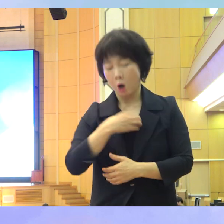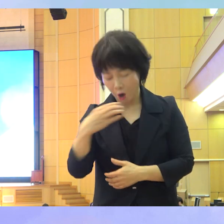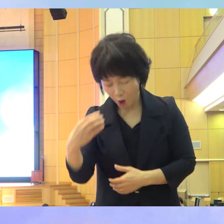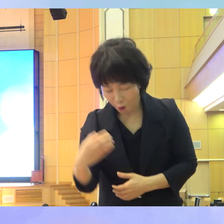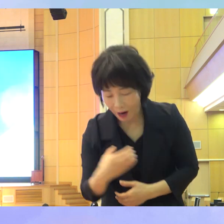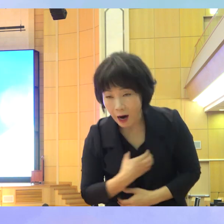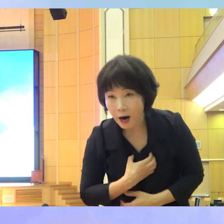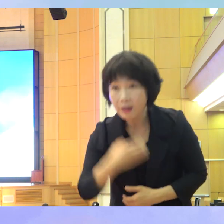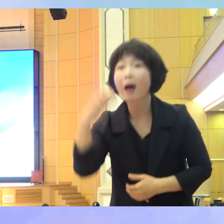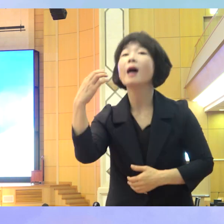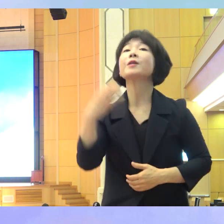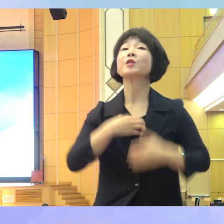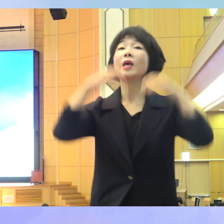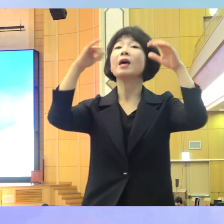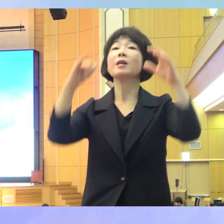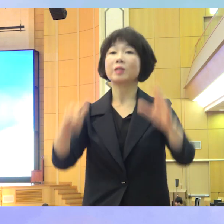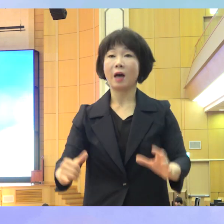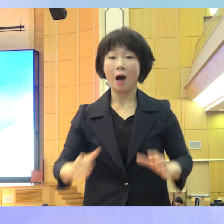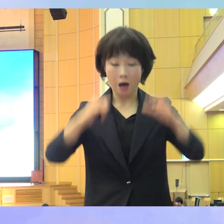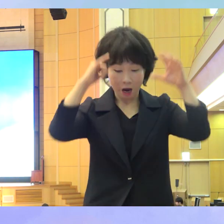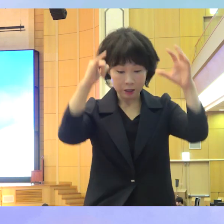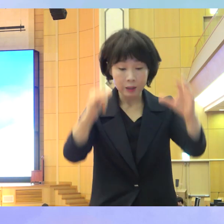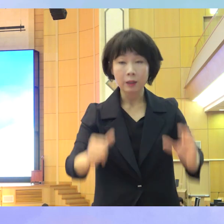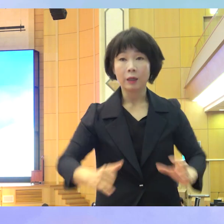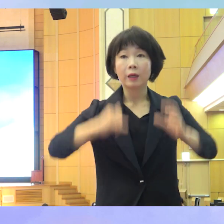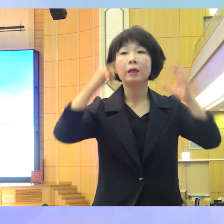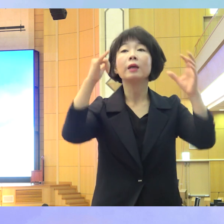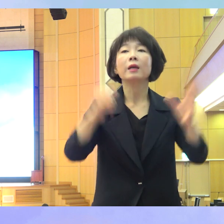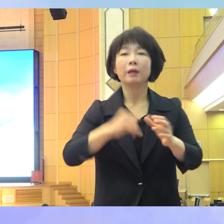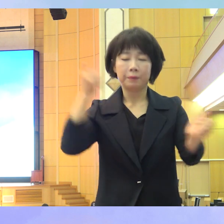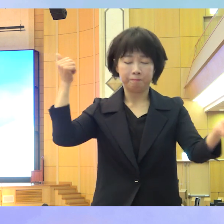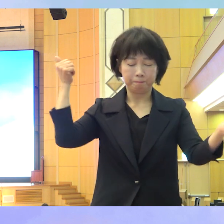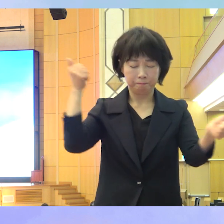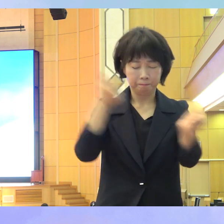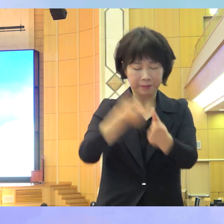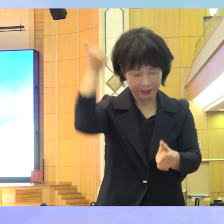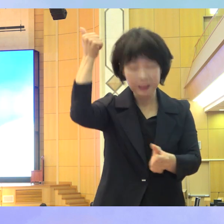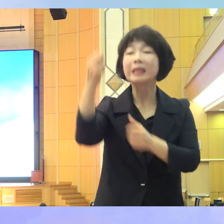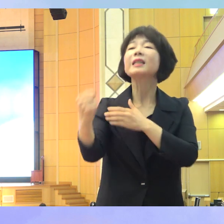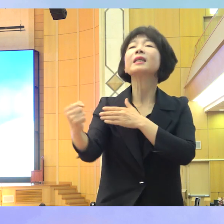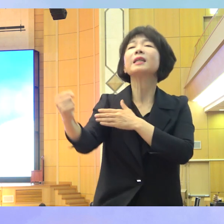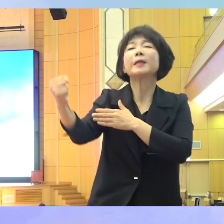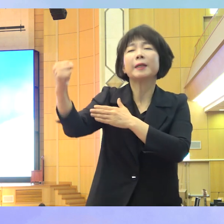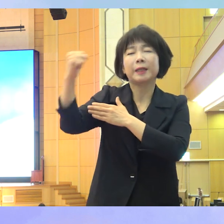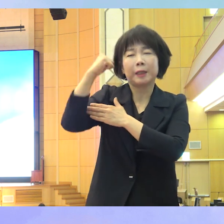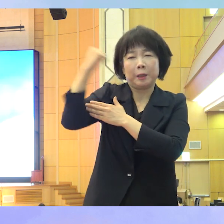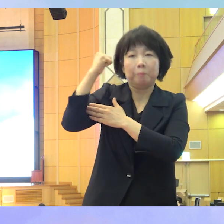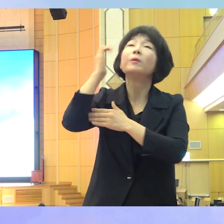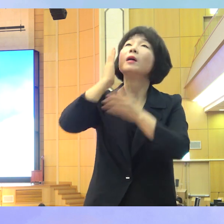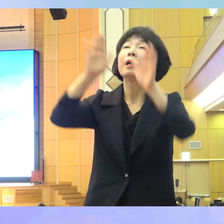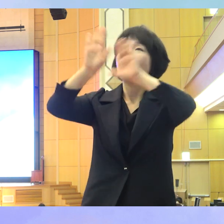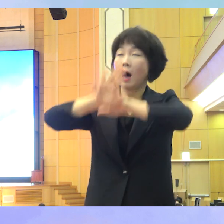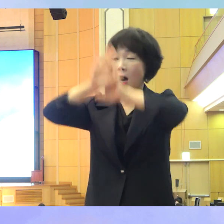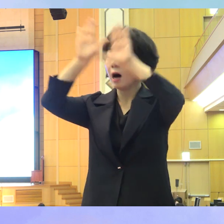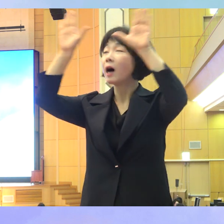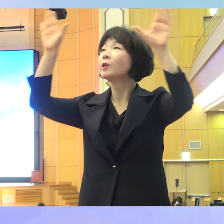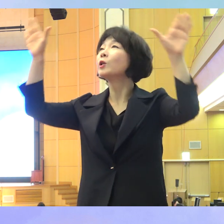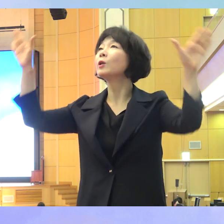찾아오는, 험악한 세상을 이길 힘이